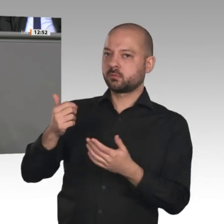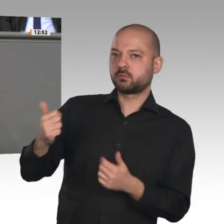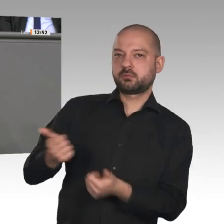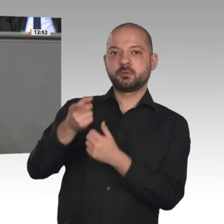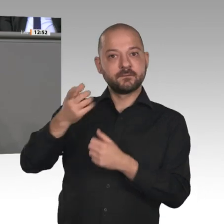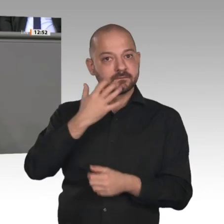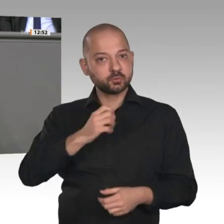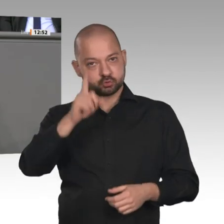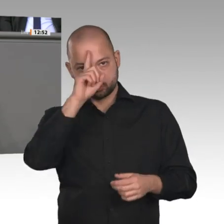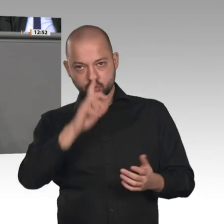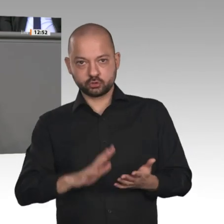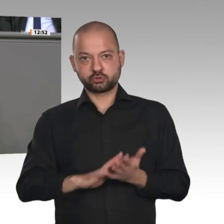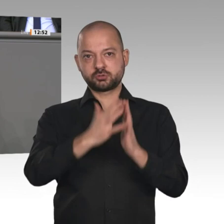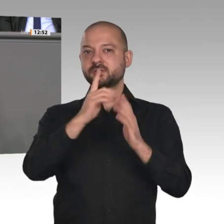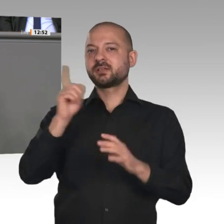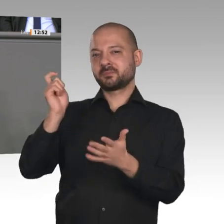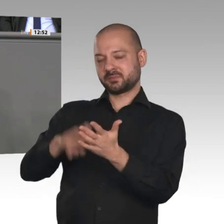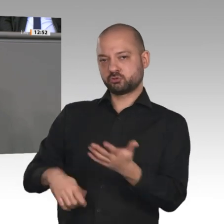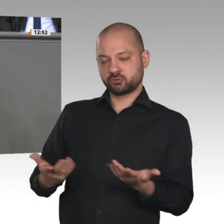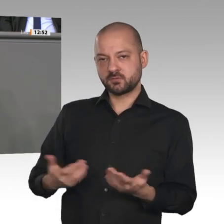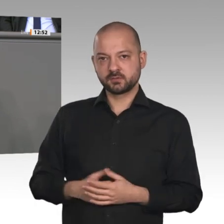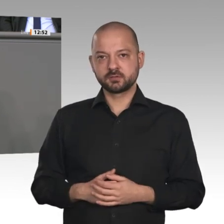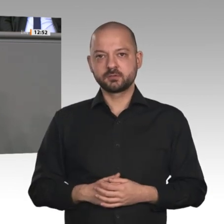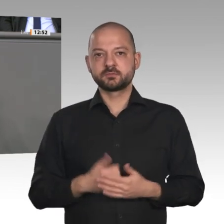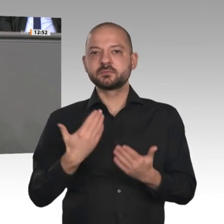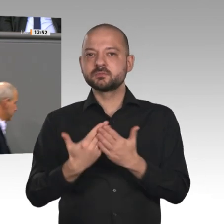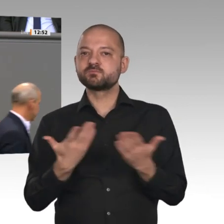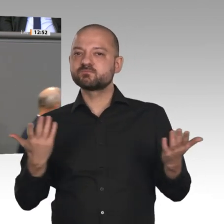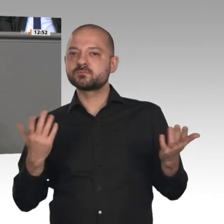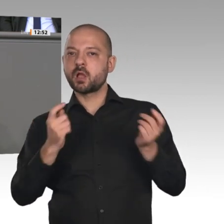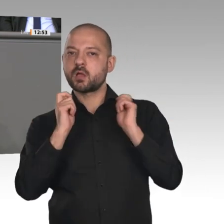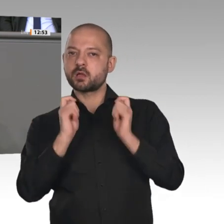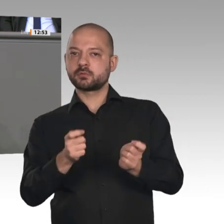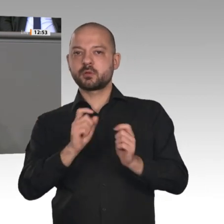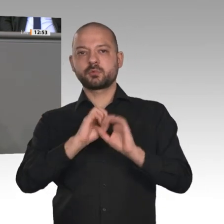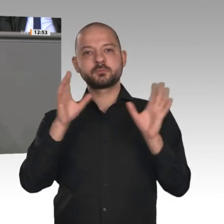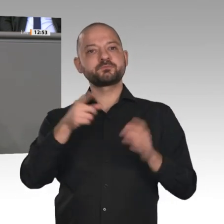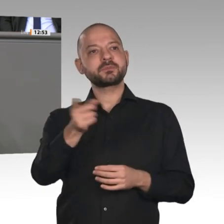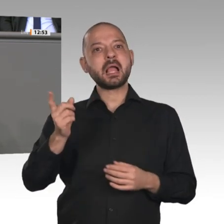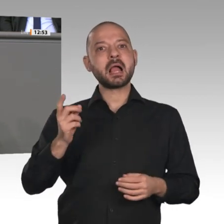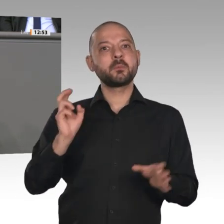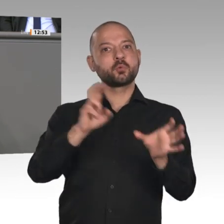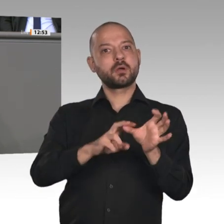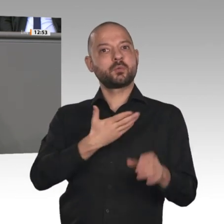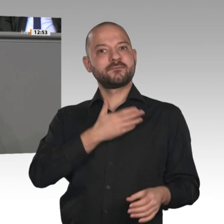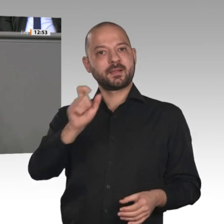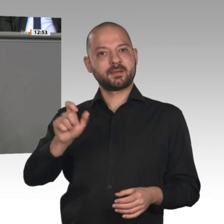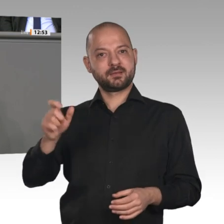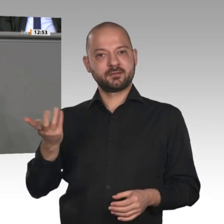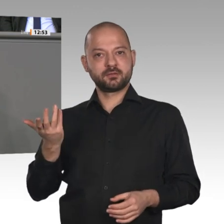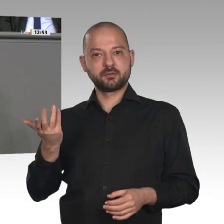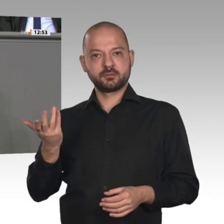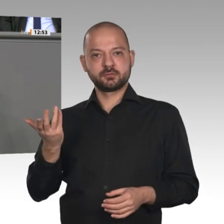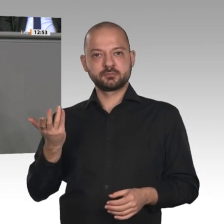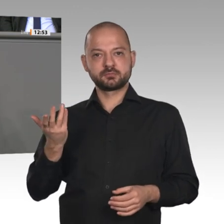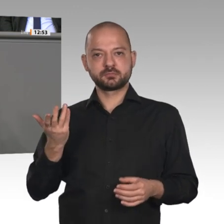willigen Ausländerbehörden die Praxis oft von dem Gefühl eines Bestrafens getragen ist. Da ist noch viel Arbeit zu leisten.